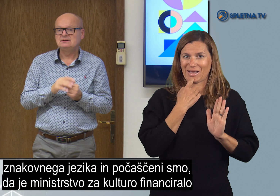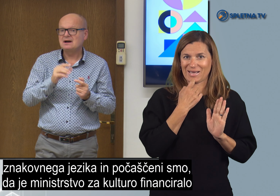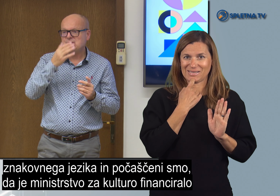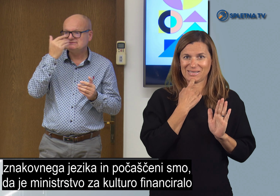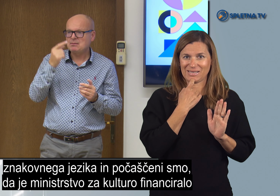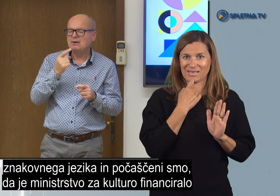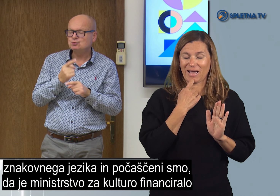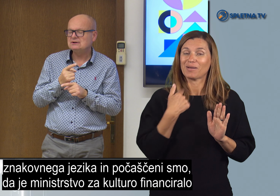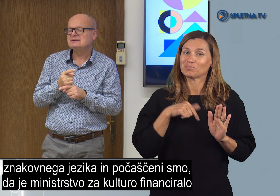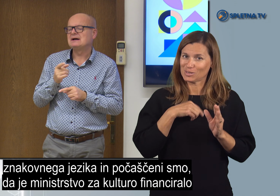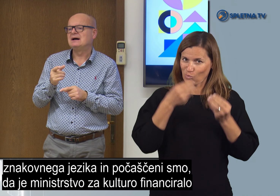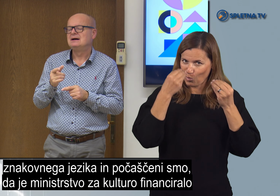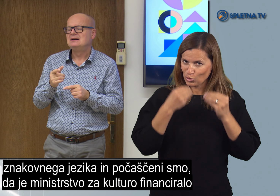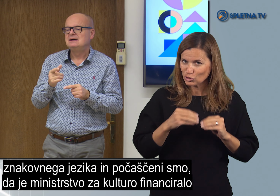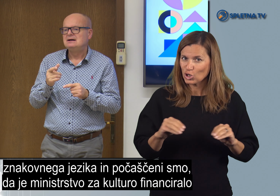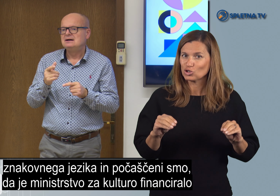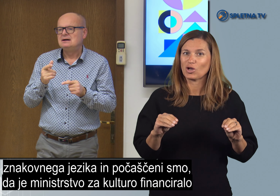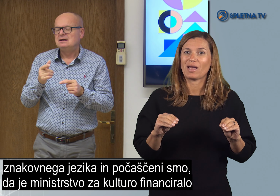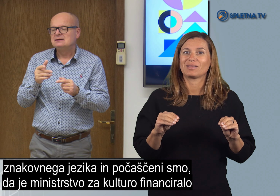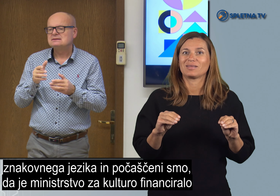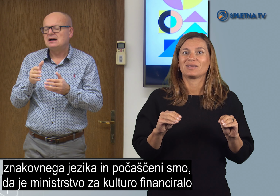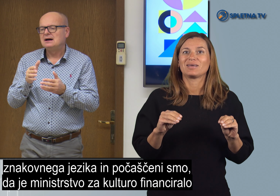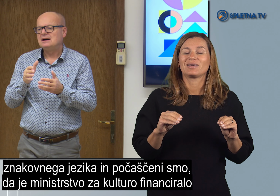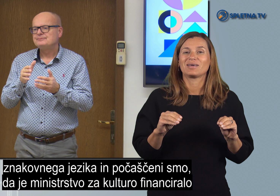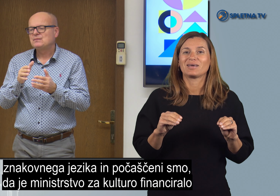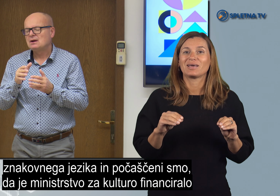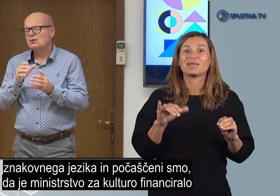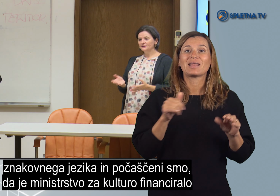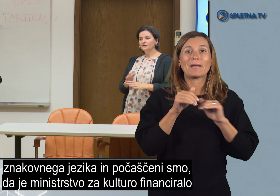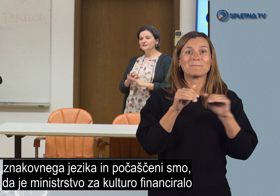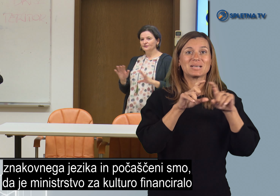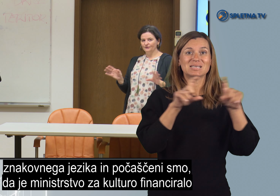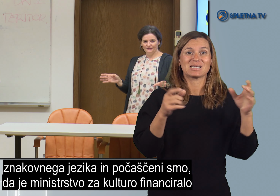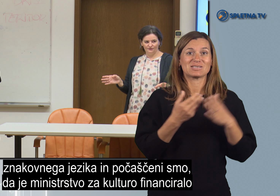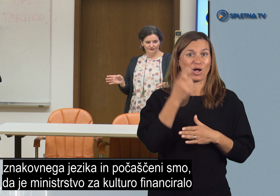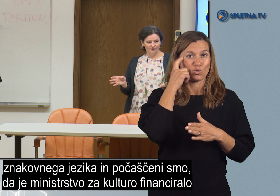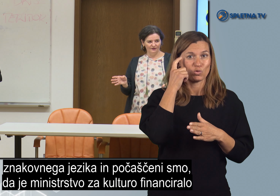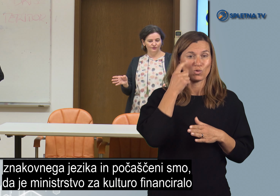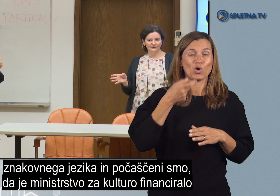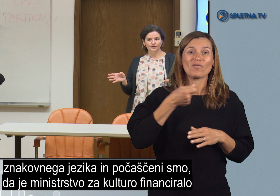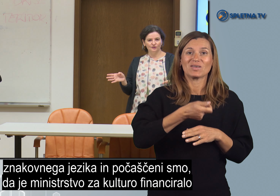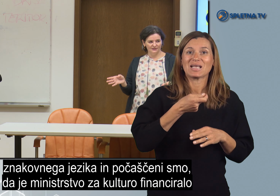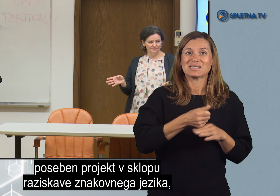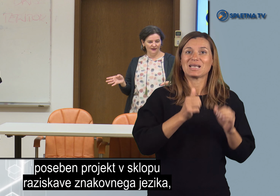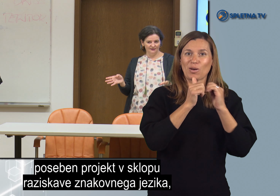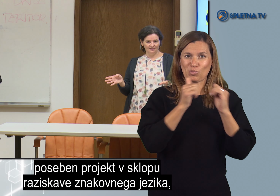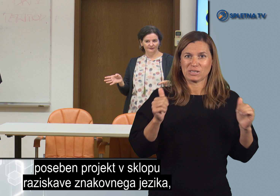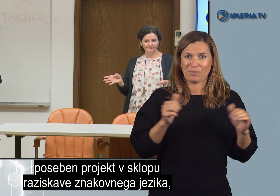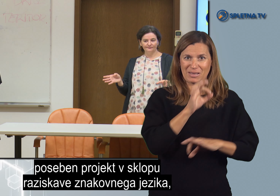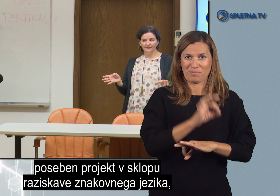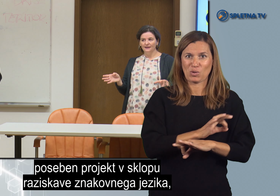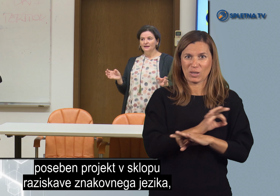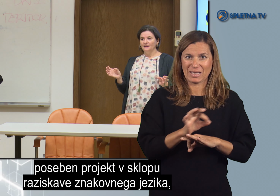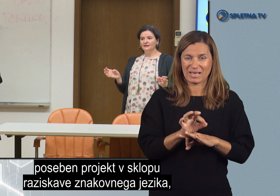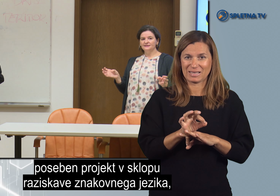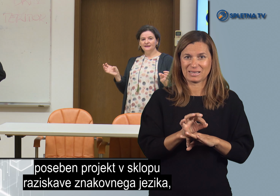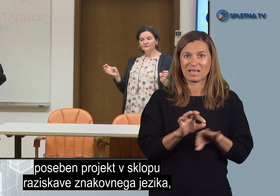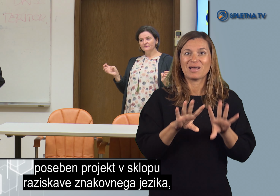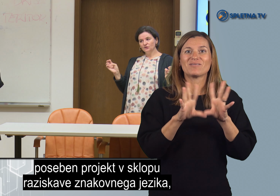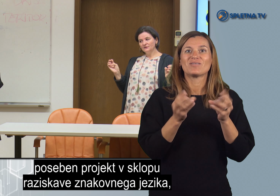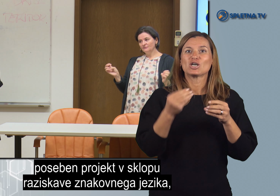jezika in počaščeni smo, da je Ministrstvo za kulturo financiralo poseben projekt